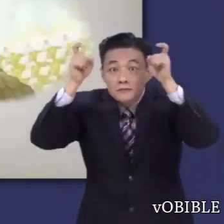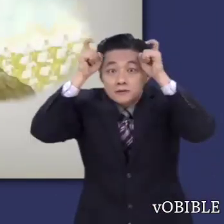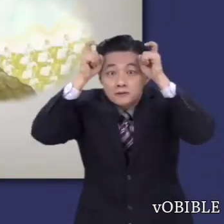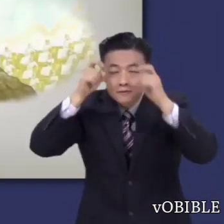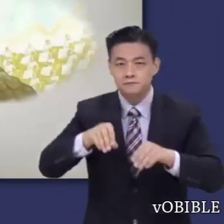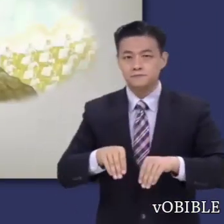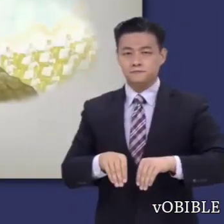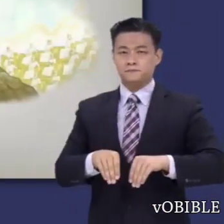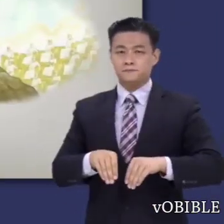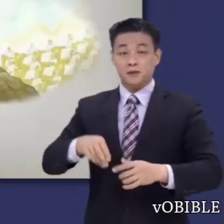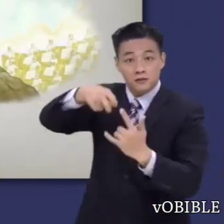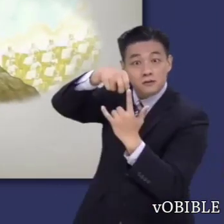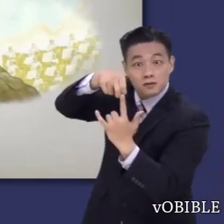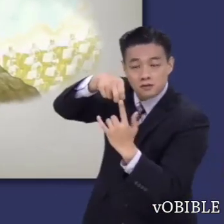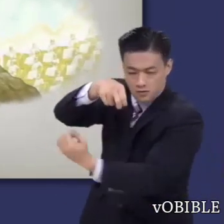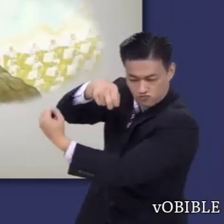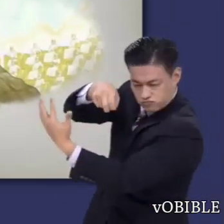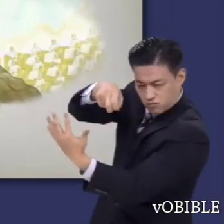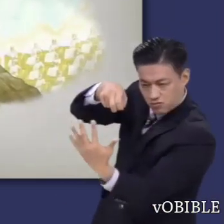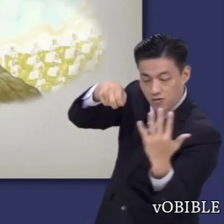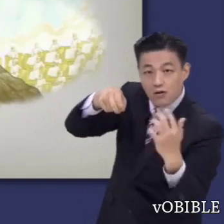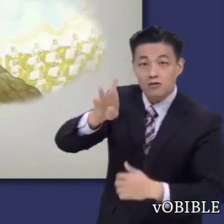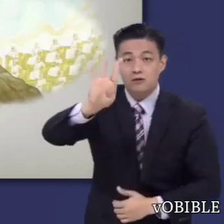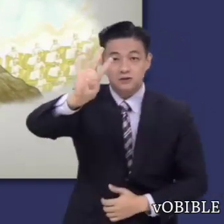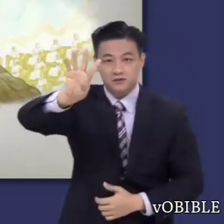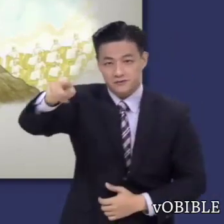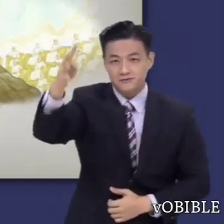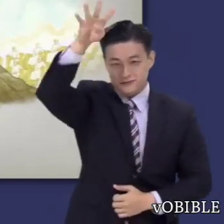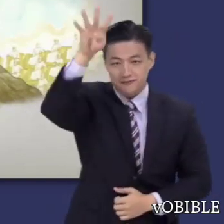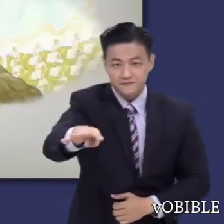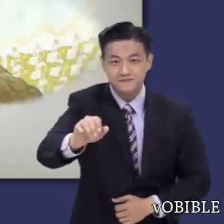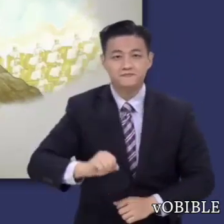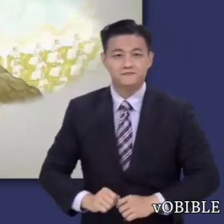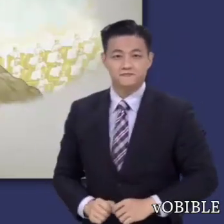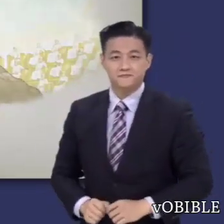绵羊羔站在锡安山上，有144,000人跟他在一起。